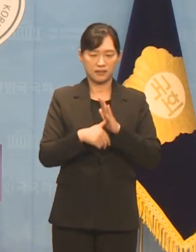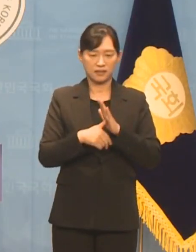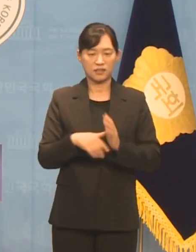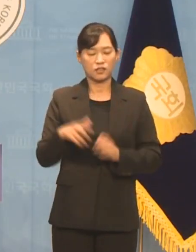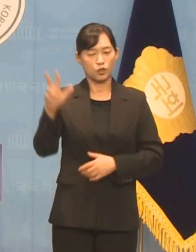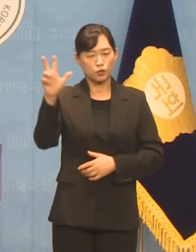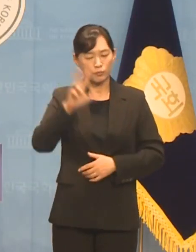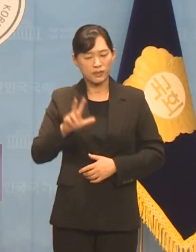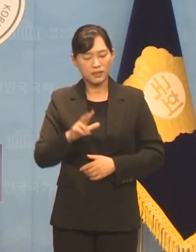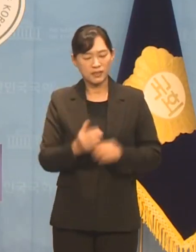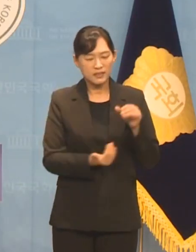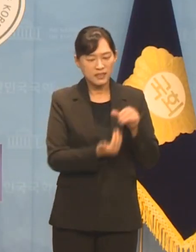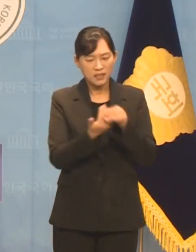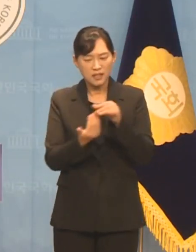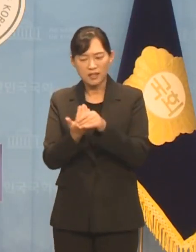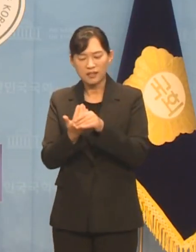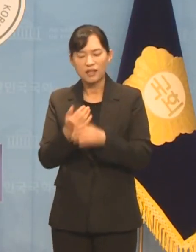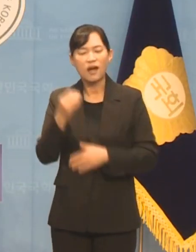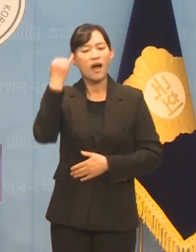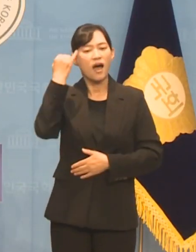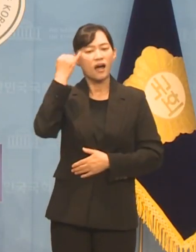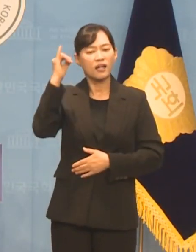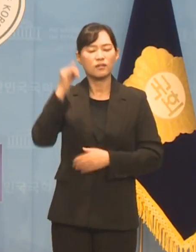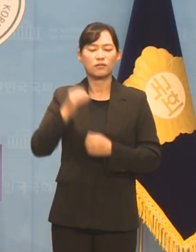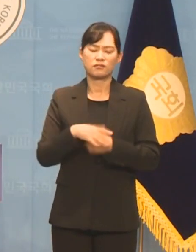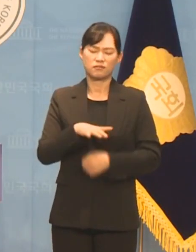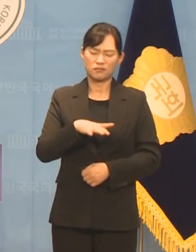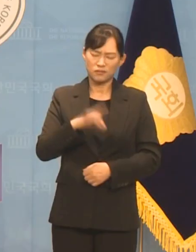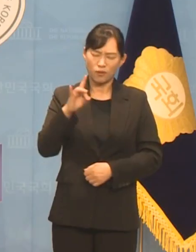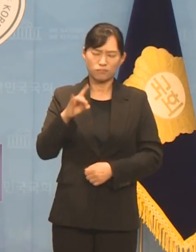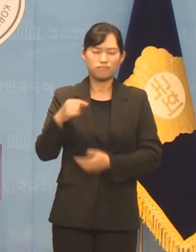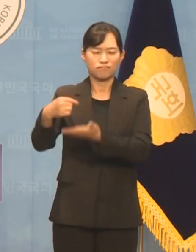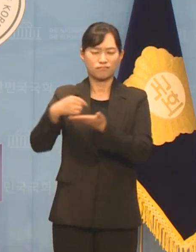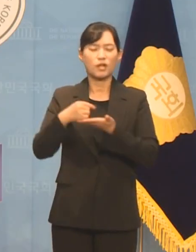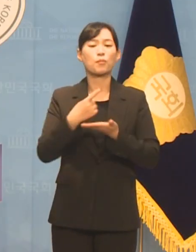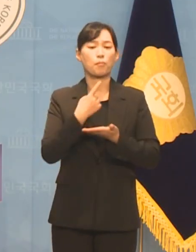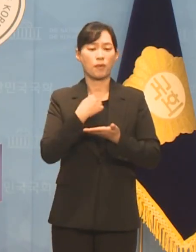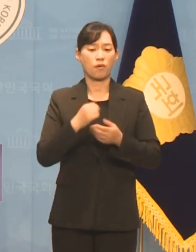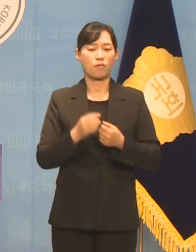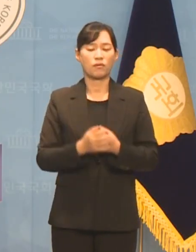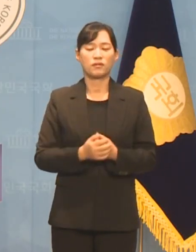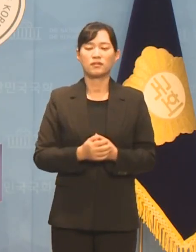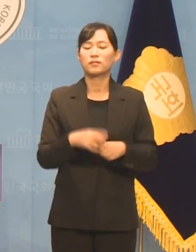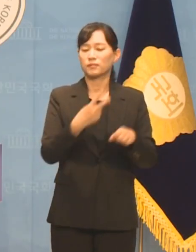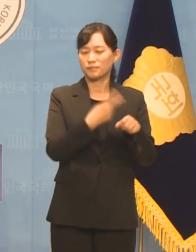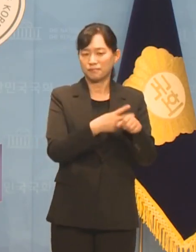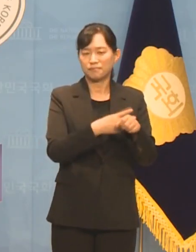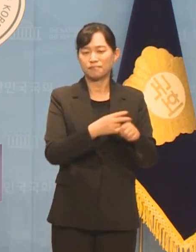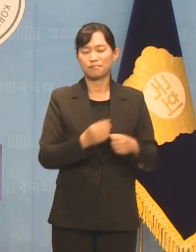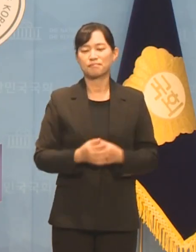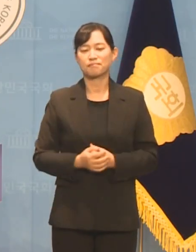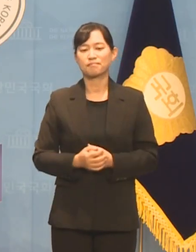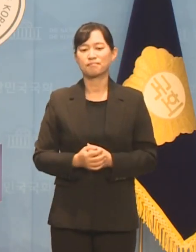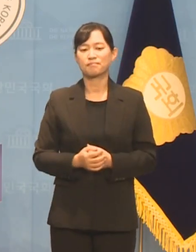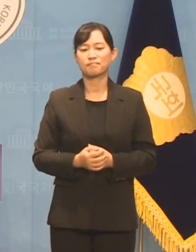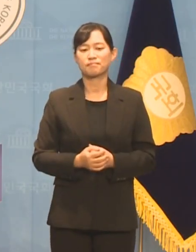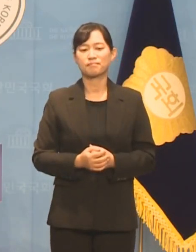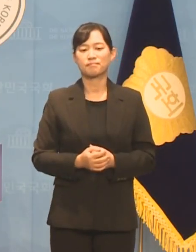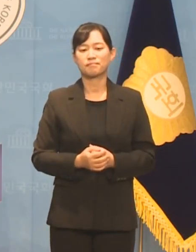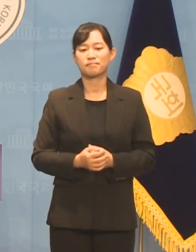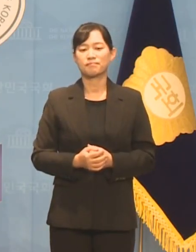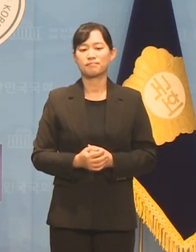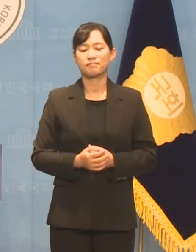전국민 재난지원금 아이디어를 최초로 제안한 경상대학교 김공혜 교수입니다.